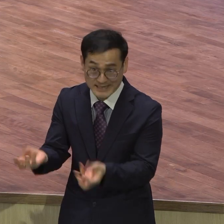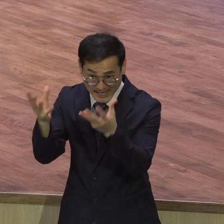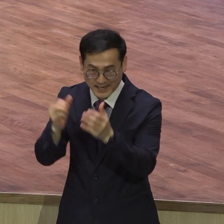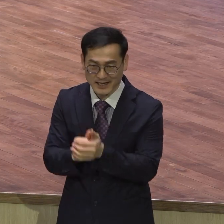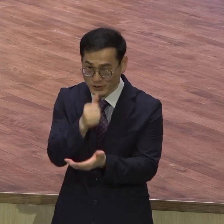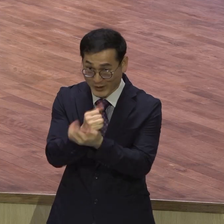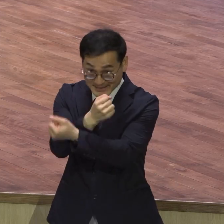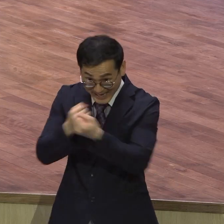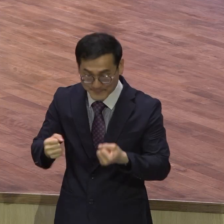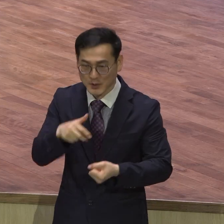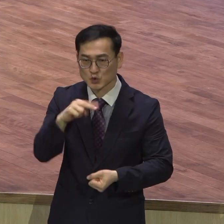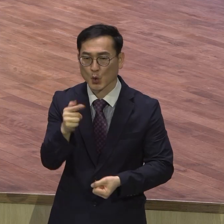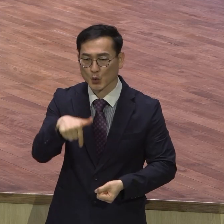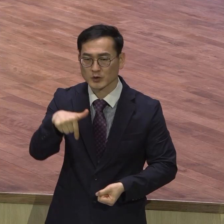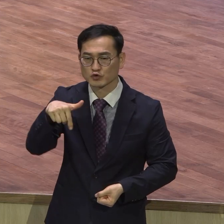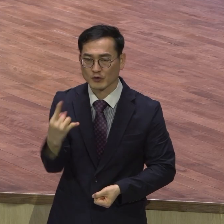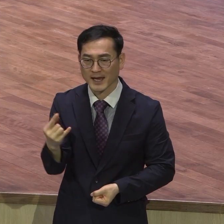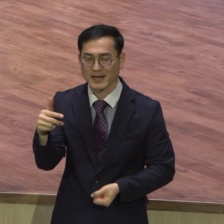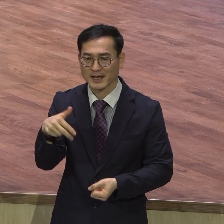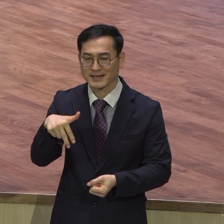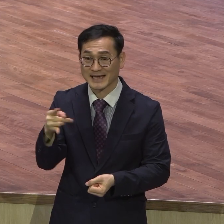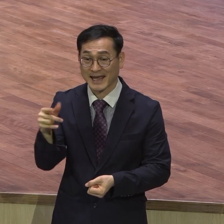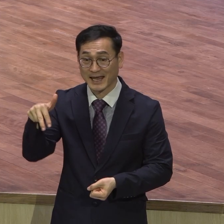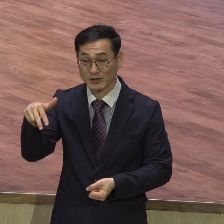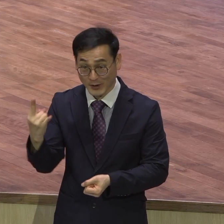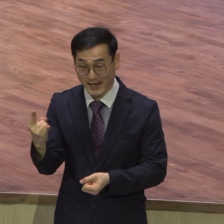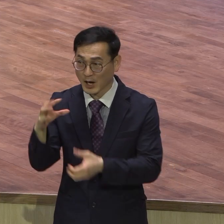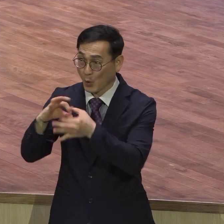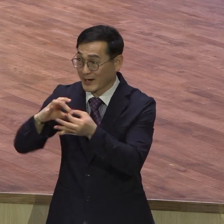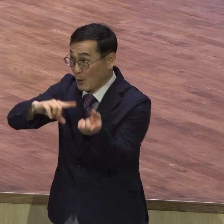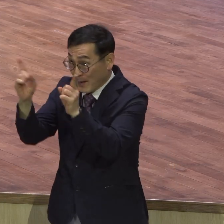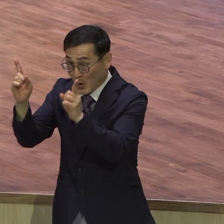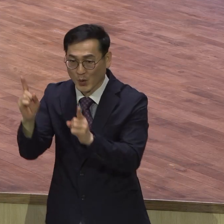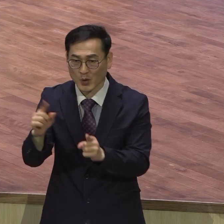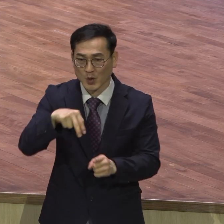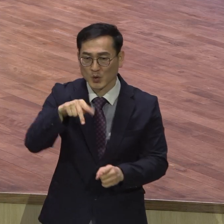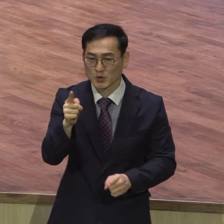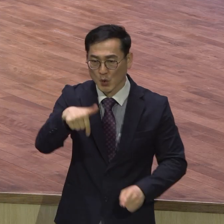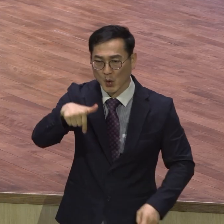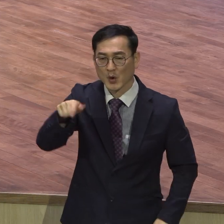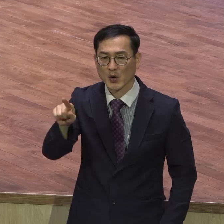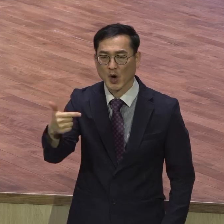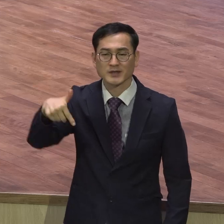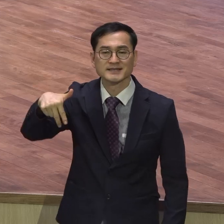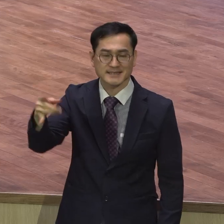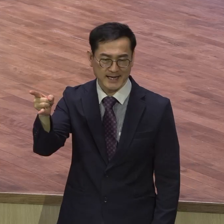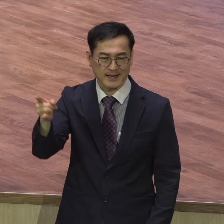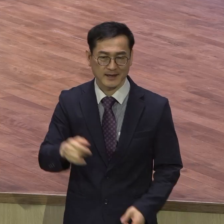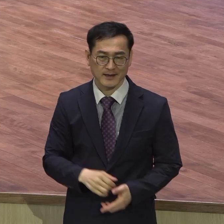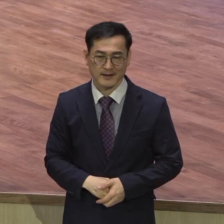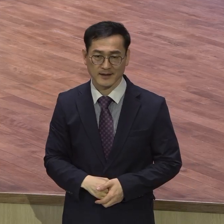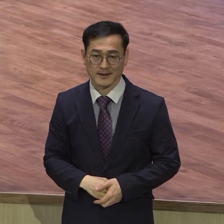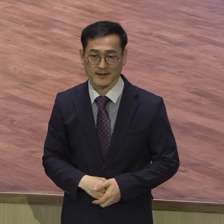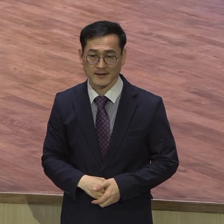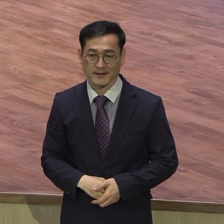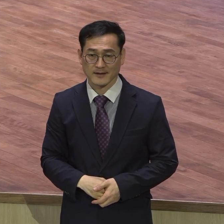속제제 관계 회복을 위한 응답을 속건제 이렇게 다섯 가지 말씀드렸습니다. 특별히